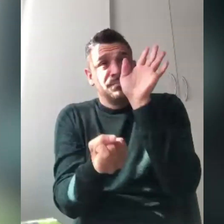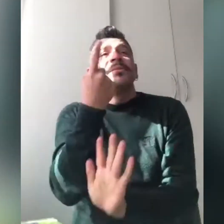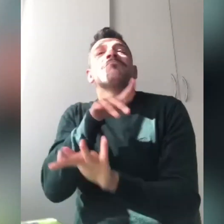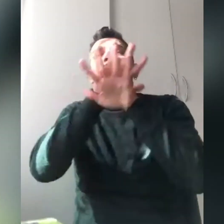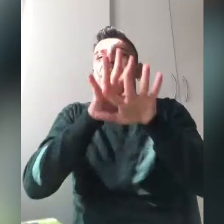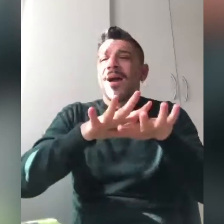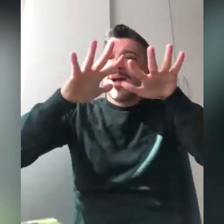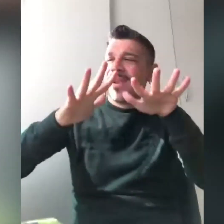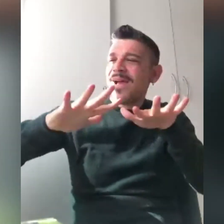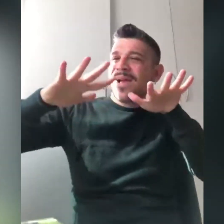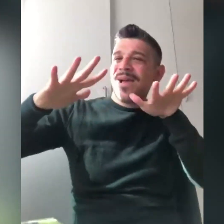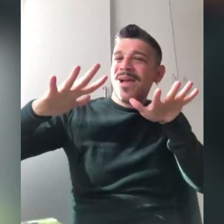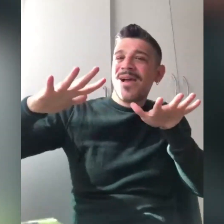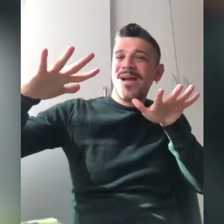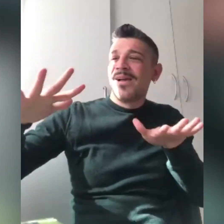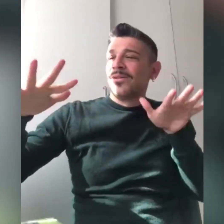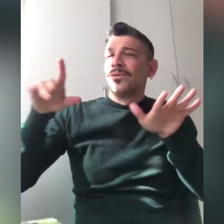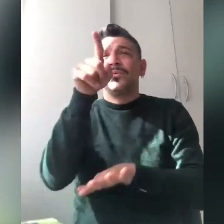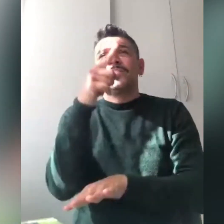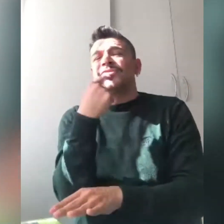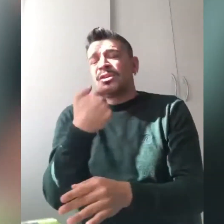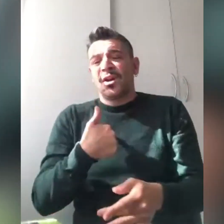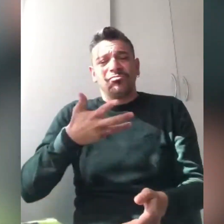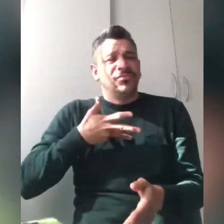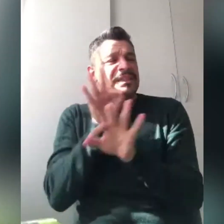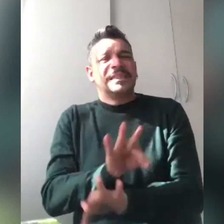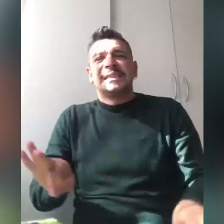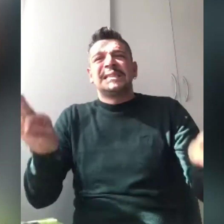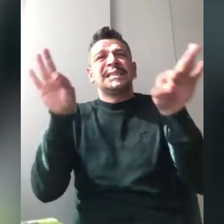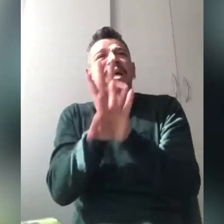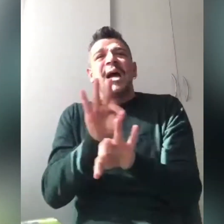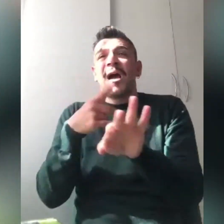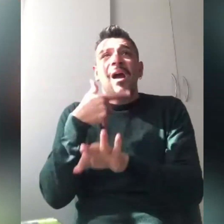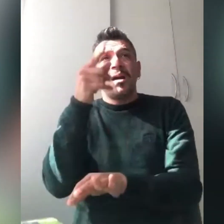inventato il mare. Tu dici non niente.